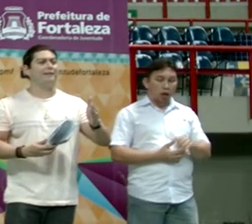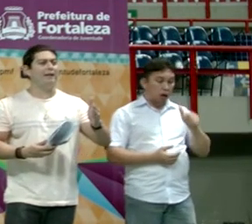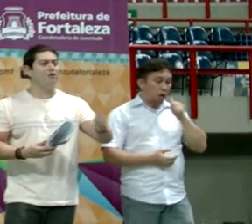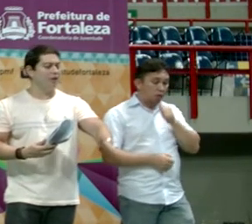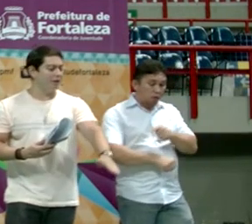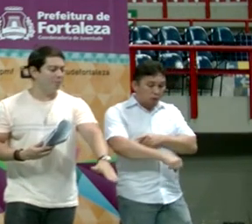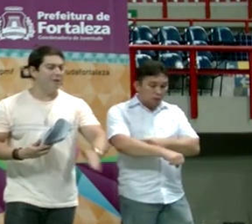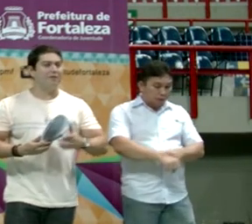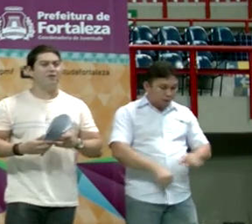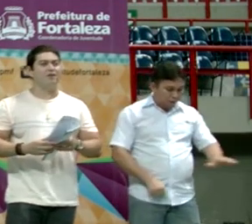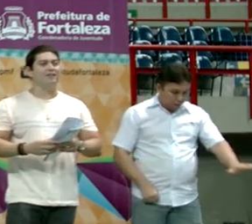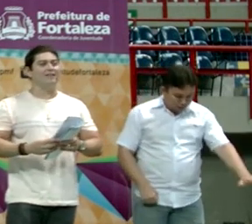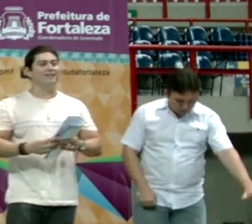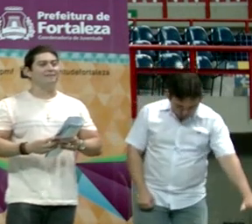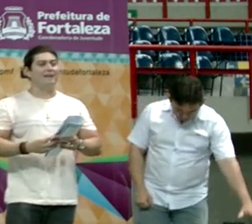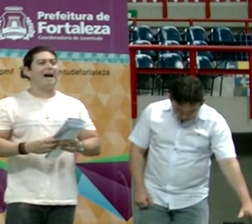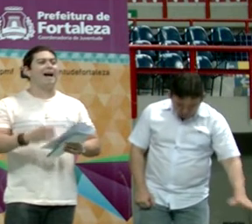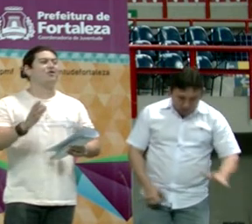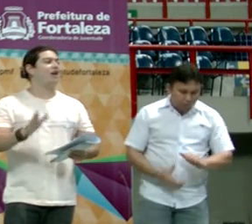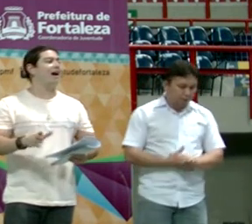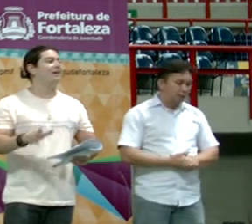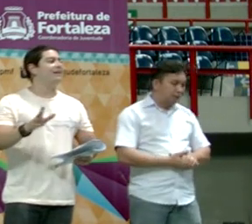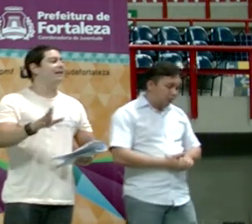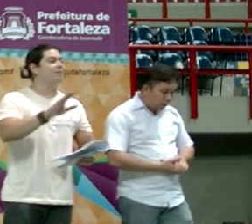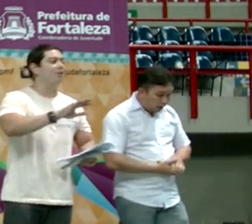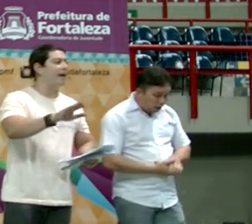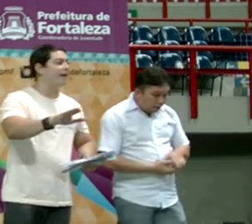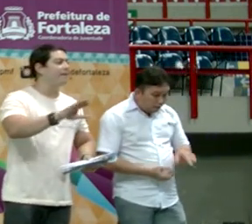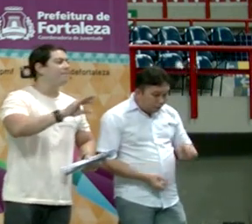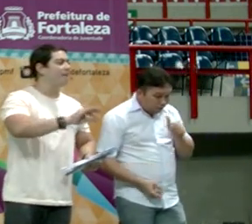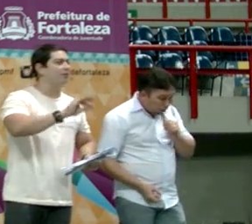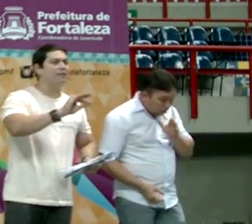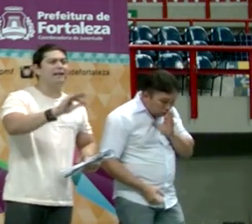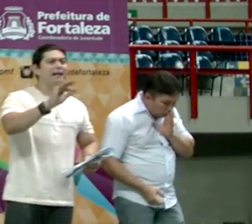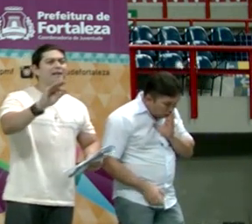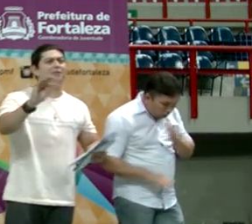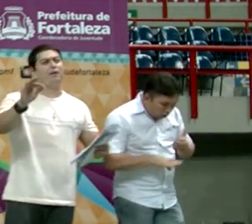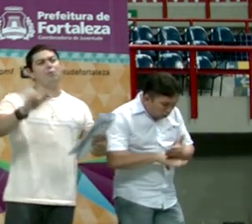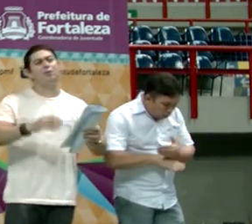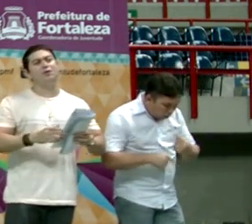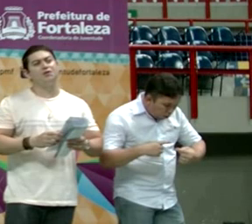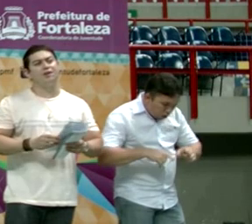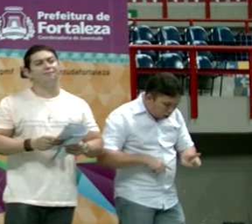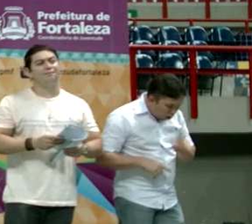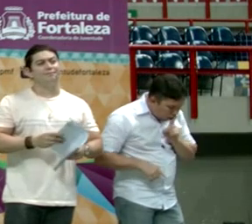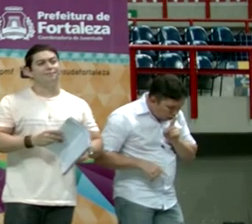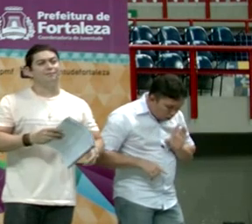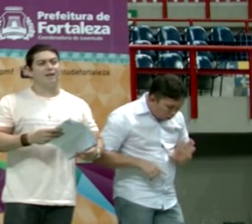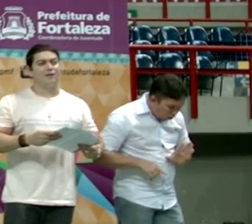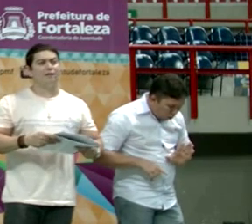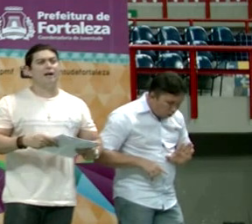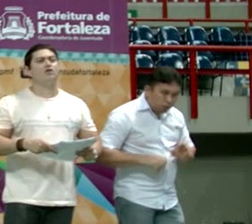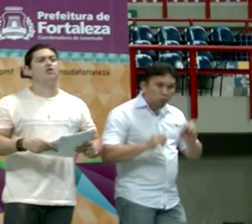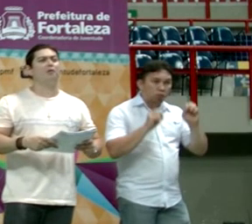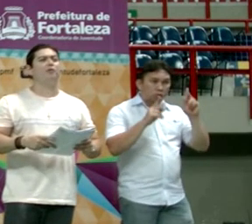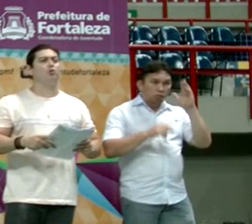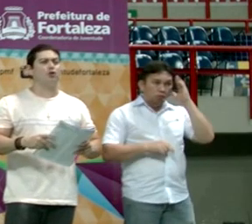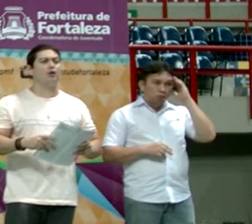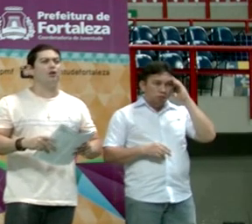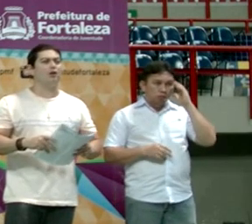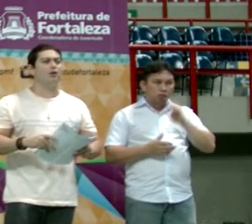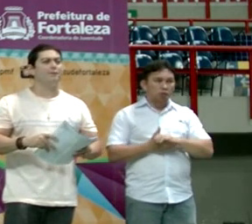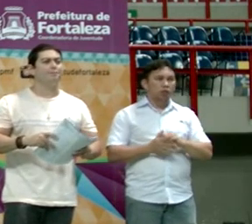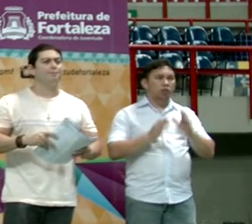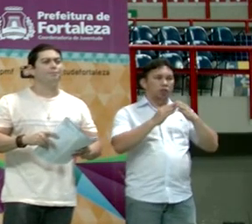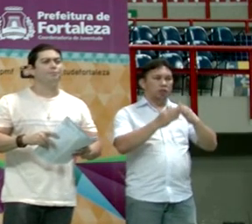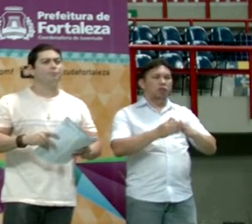era educada desde Little Pivot a achar que mulher não tem nada a ver com política. Tá certo? Assistiram o filme